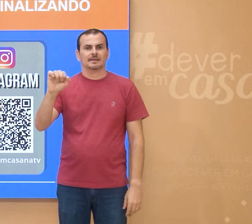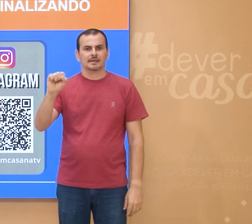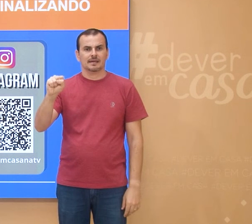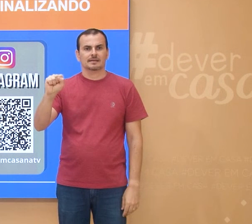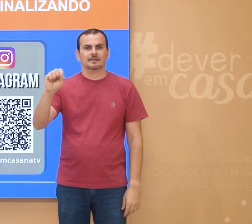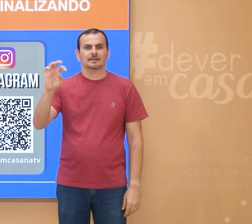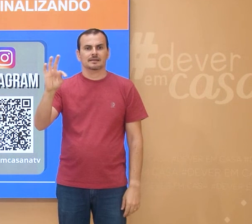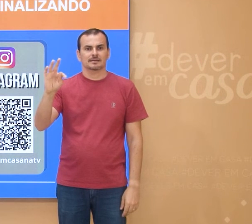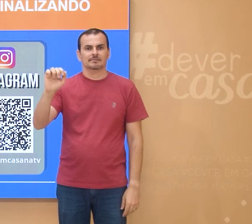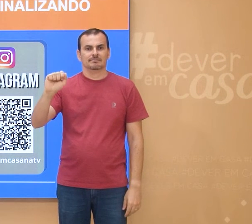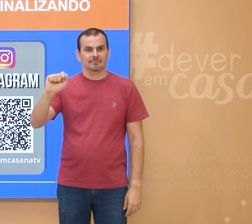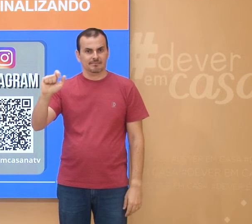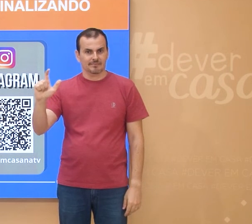acertaram.